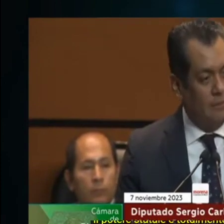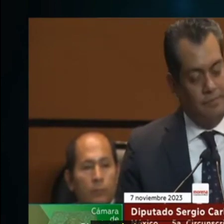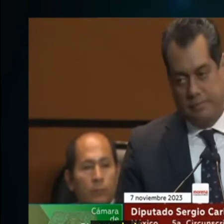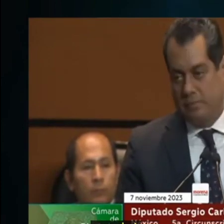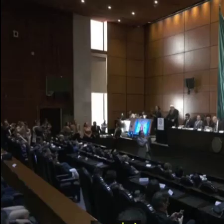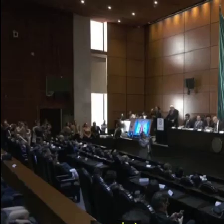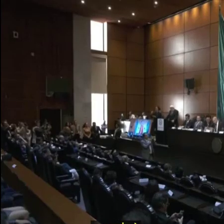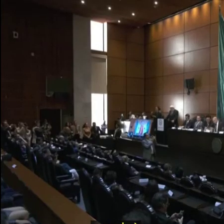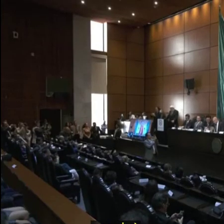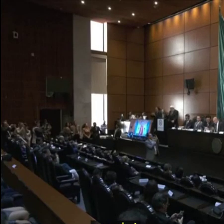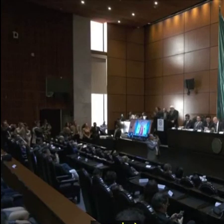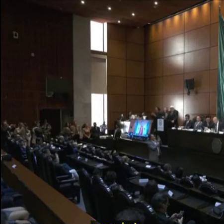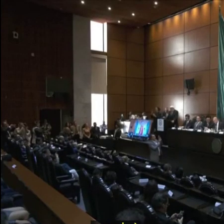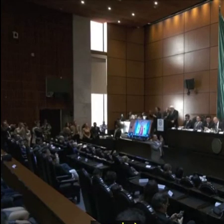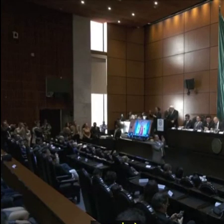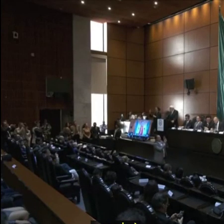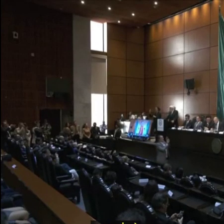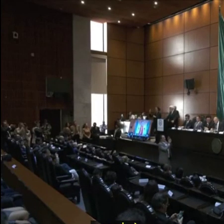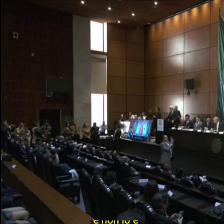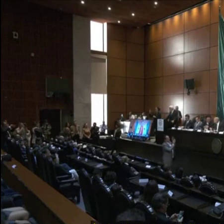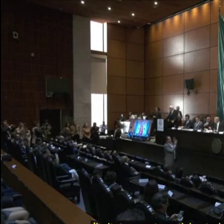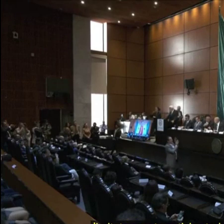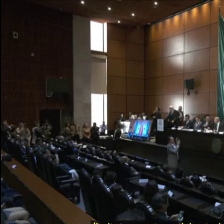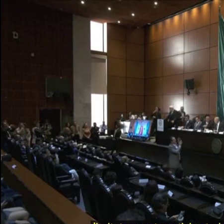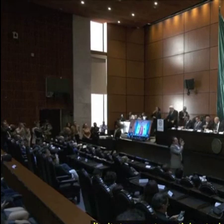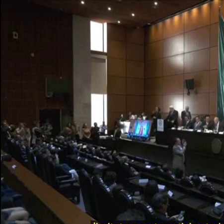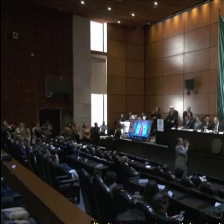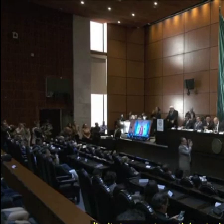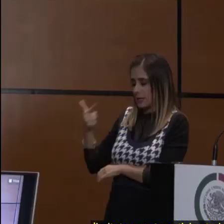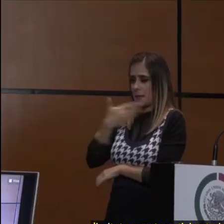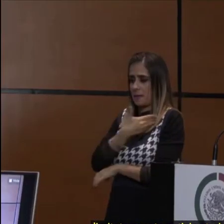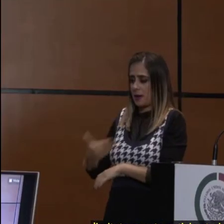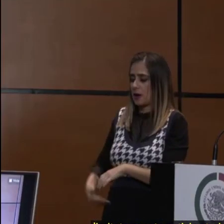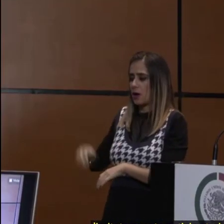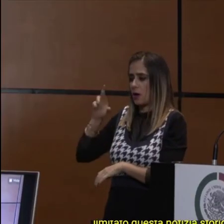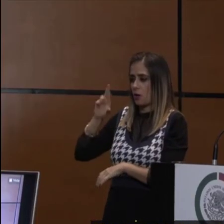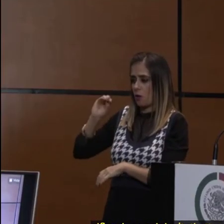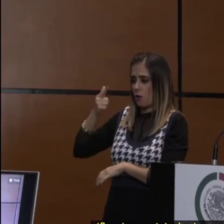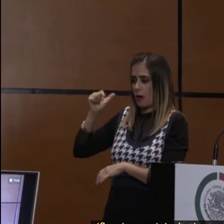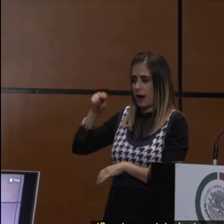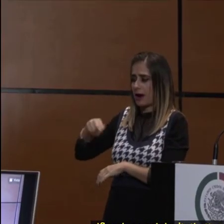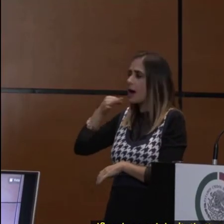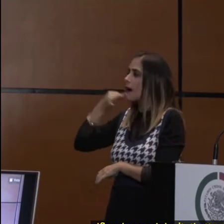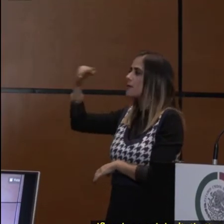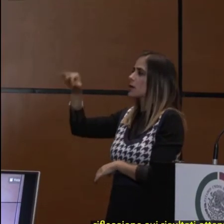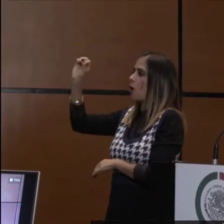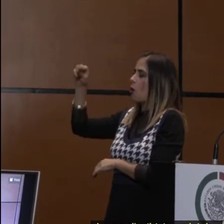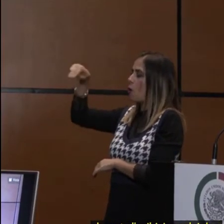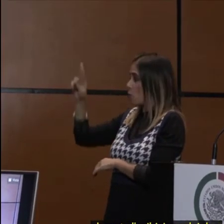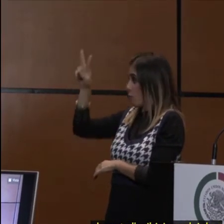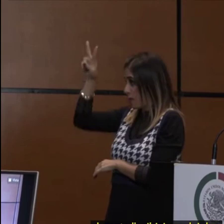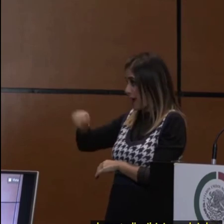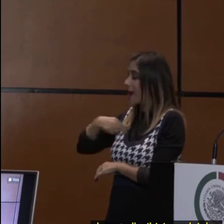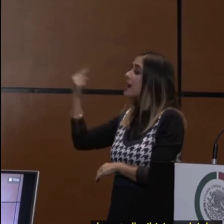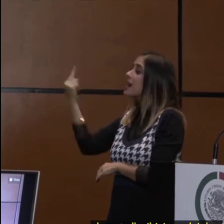restringida. Esta noticia histórica es el reflejo de los resultados obtenidos durante la realización de las dos